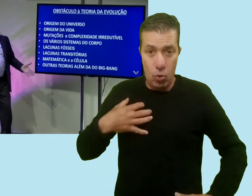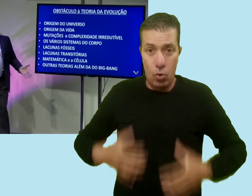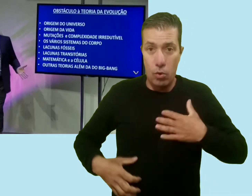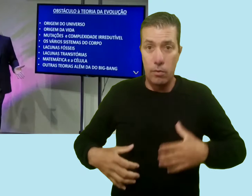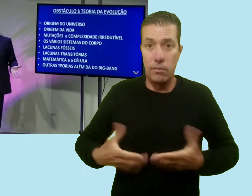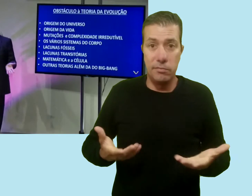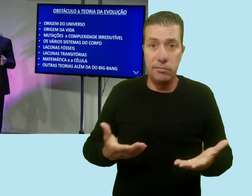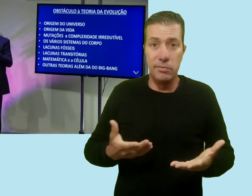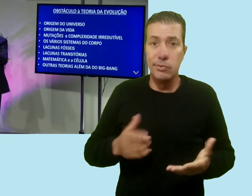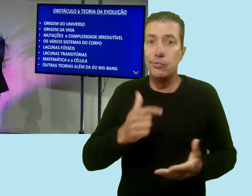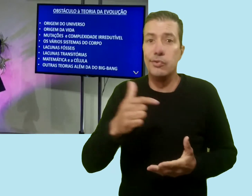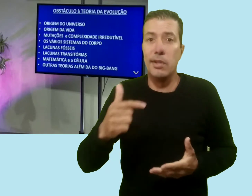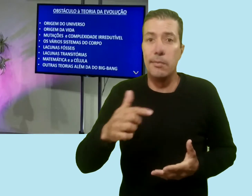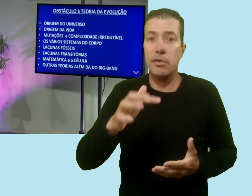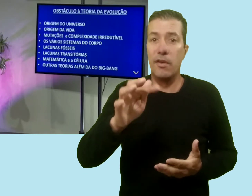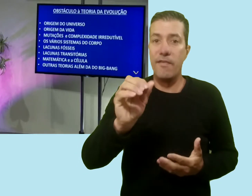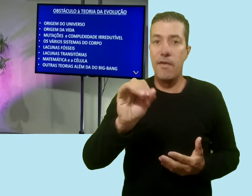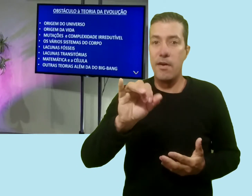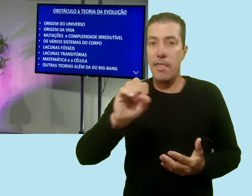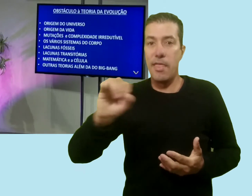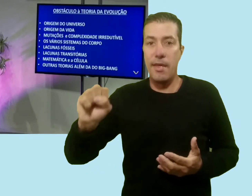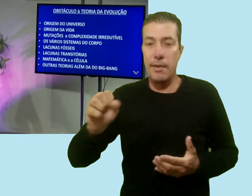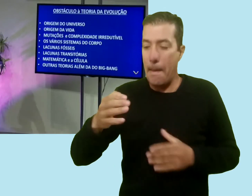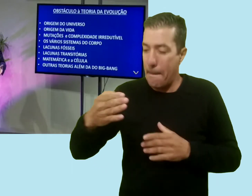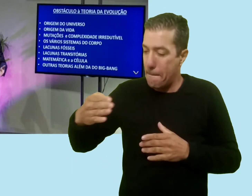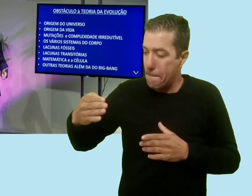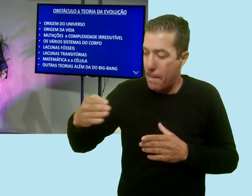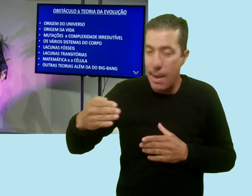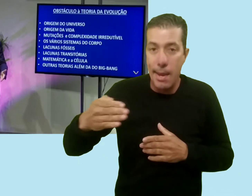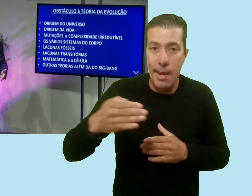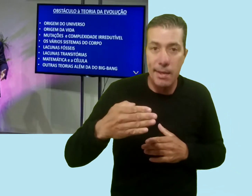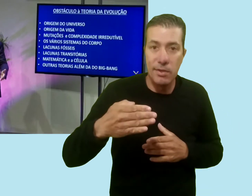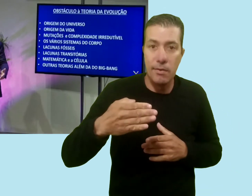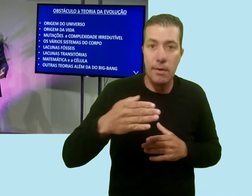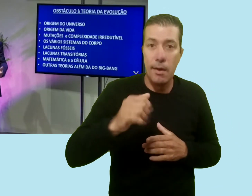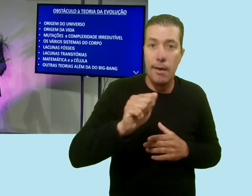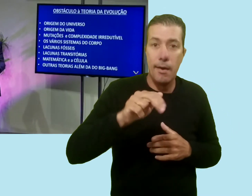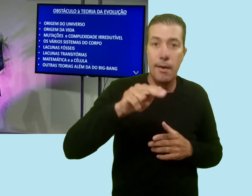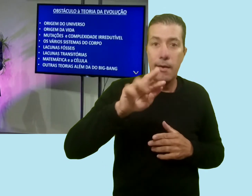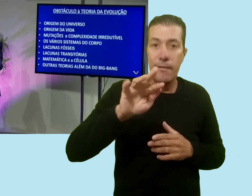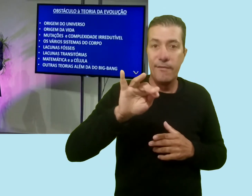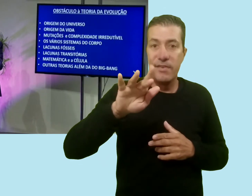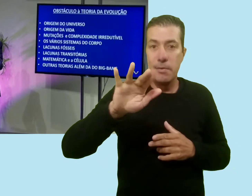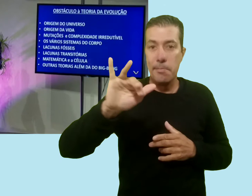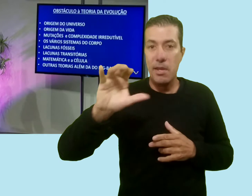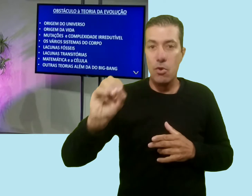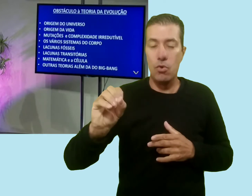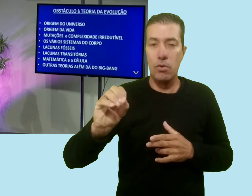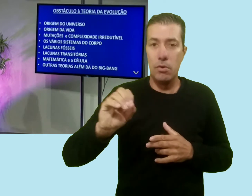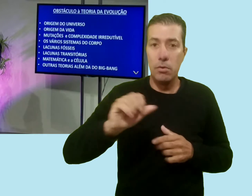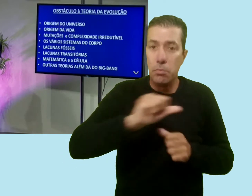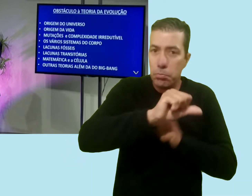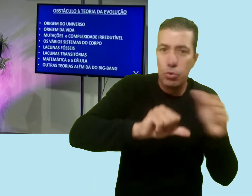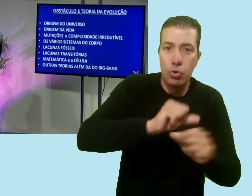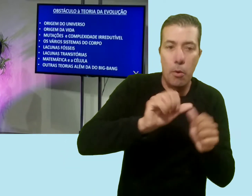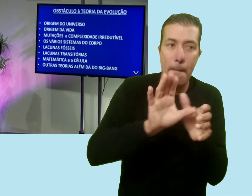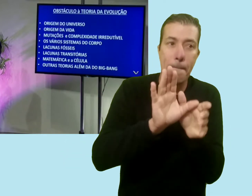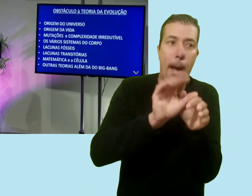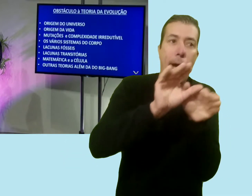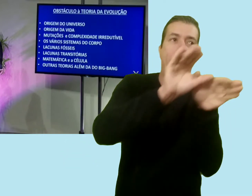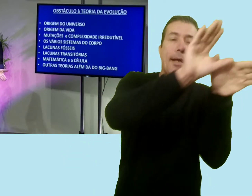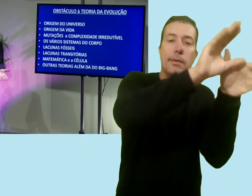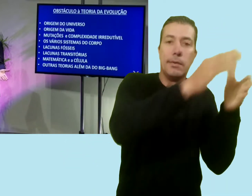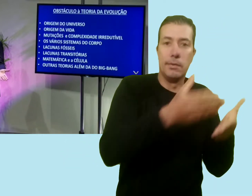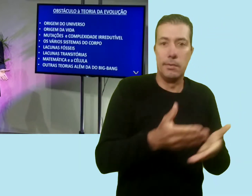lacunas fósseis. Nós não temos fósseis que mostram que um peixe virou anfíbio, que esse anfíbio virou pássaro.